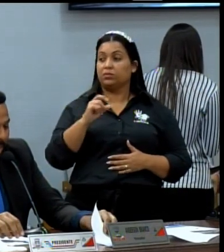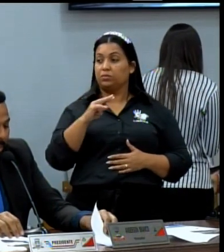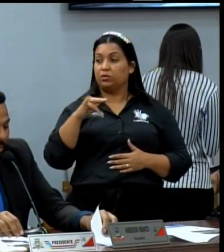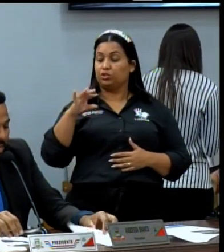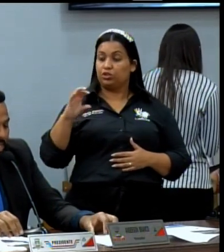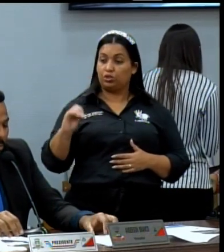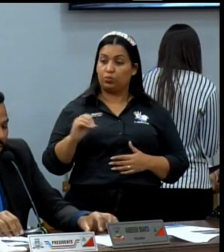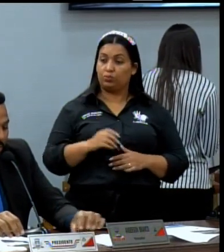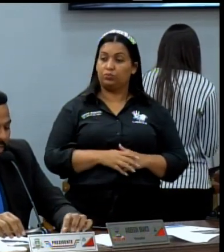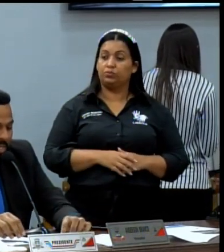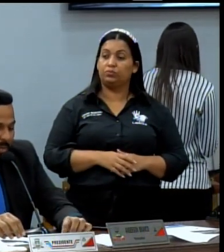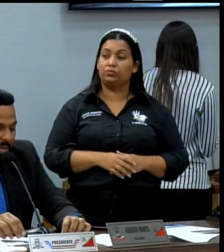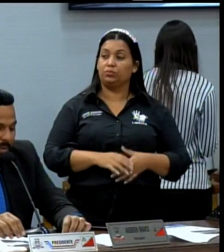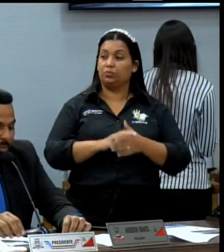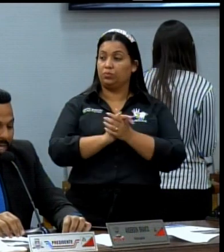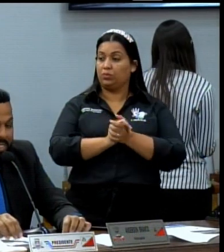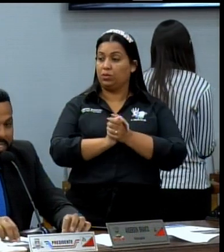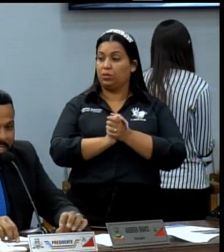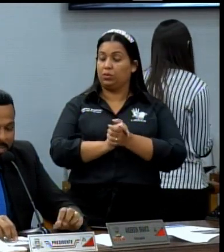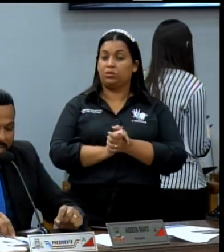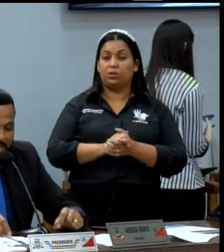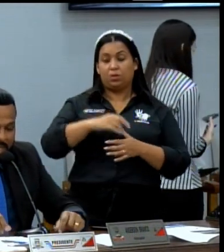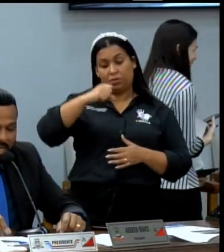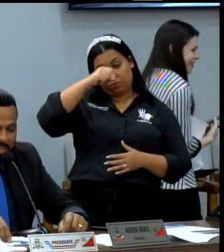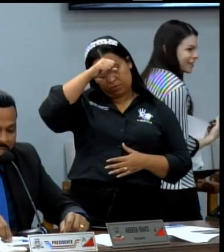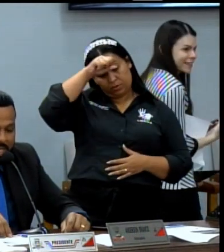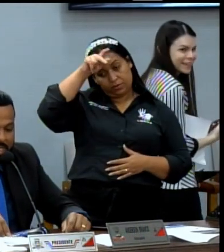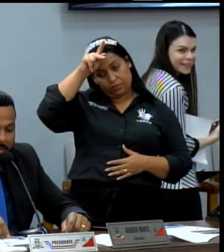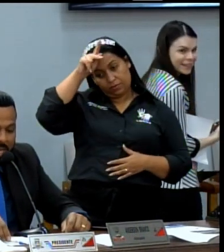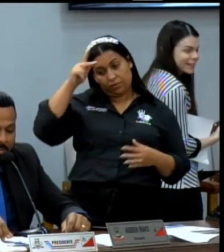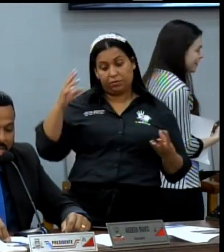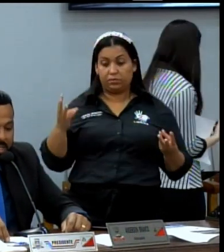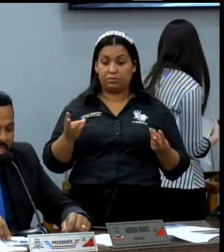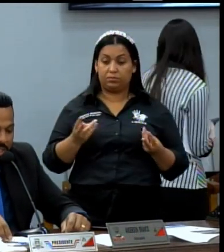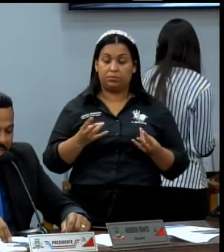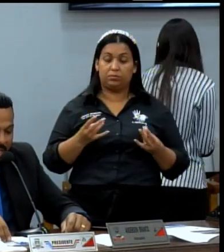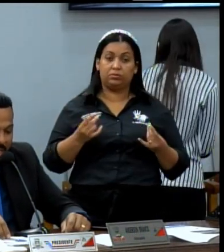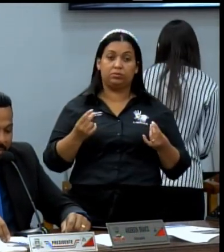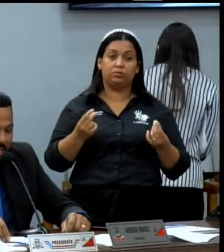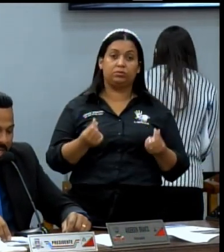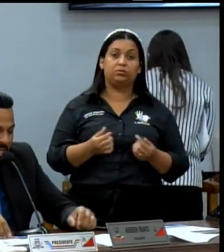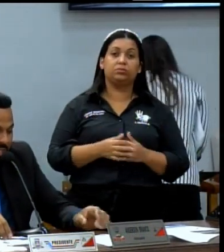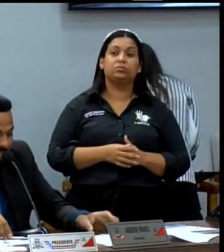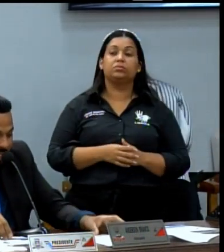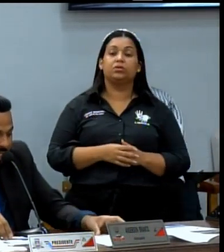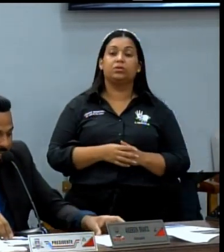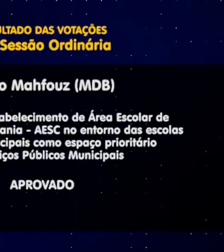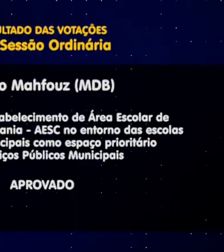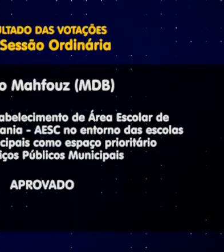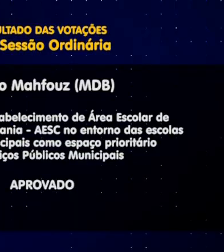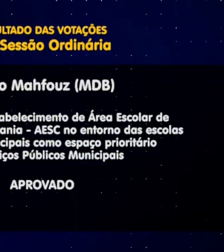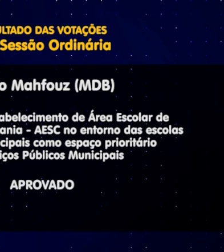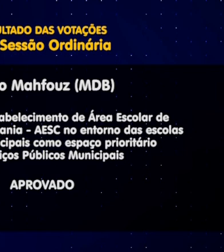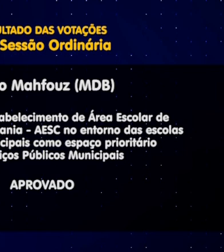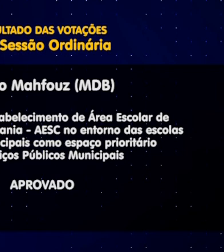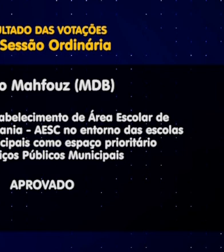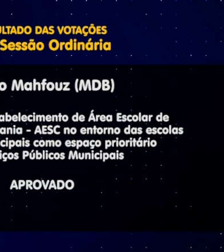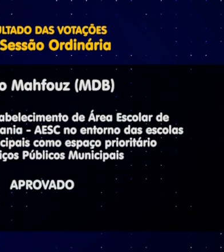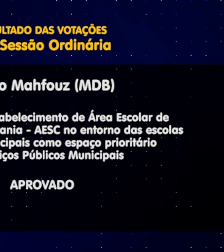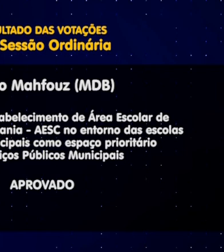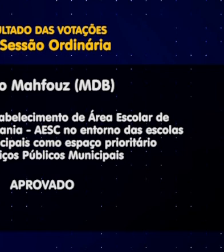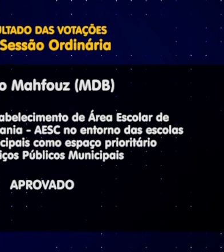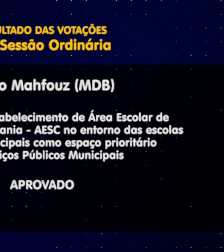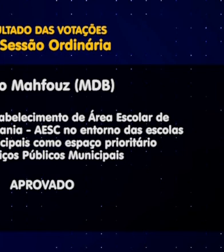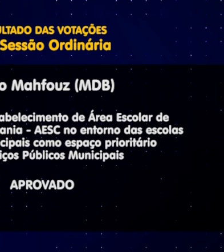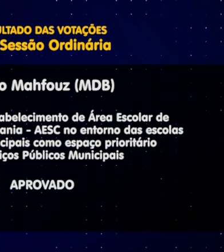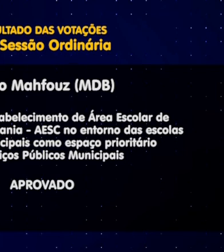foram aprovados em primeira discussão três projetos de lei de Diego mafuz o primeiro que cria